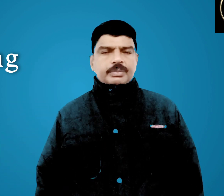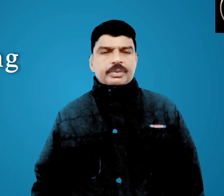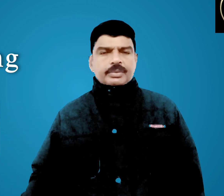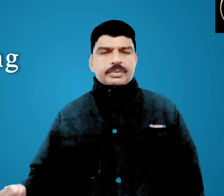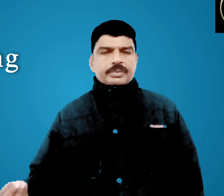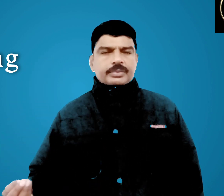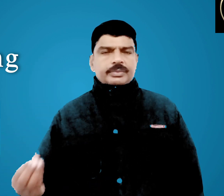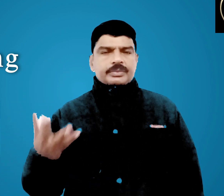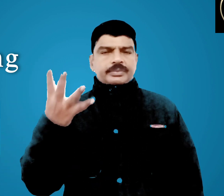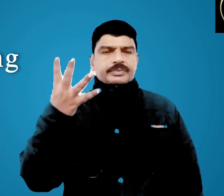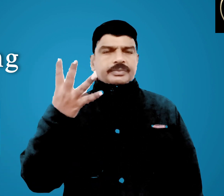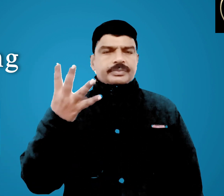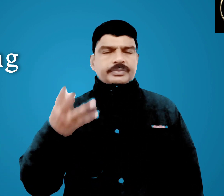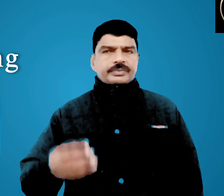सुबह